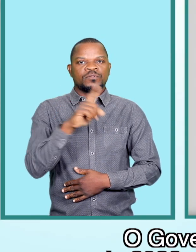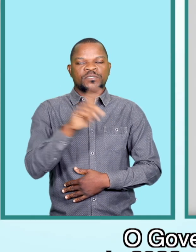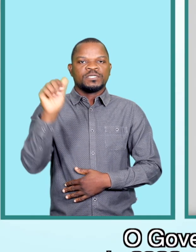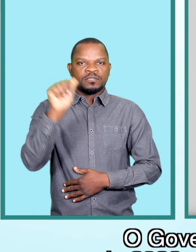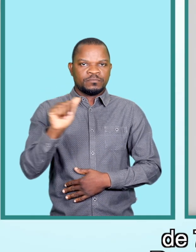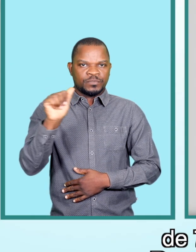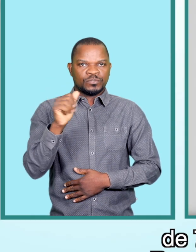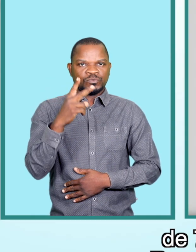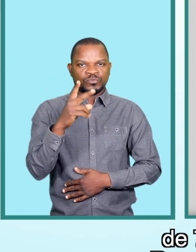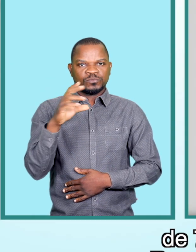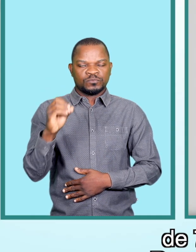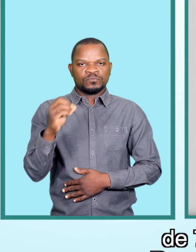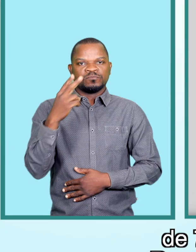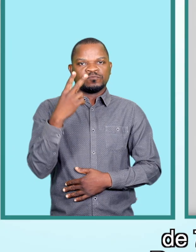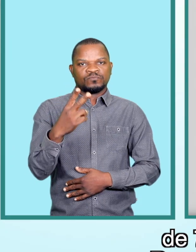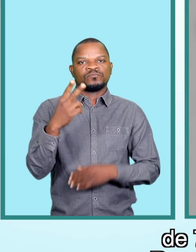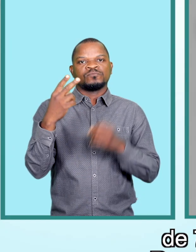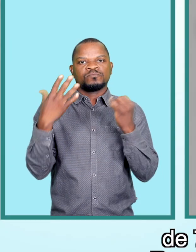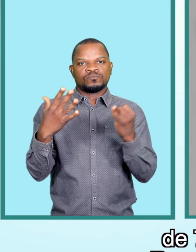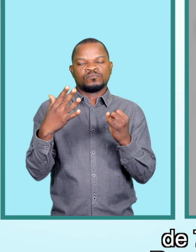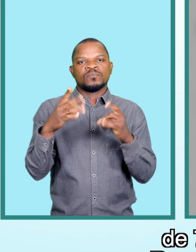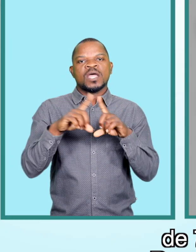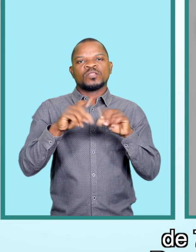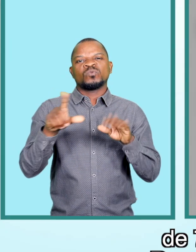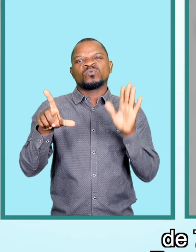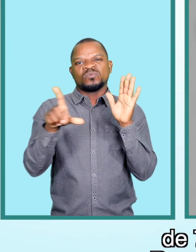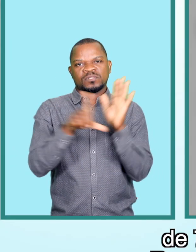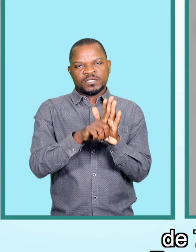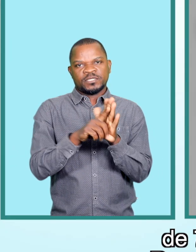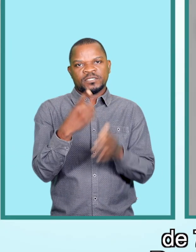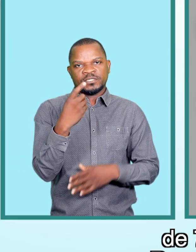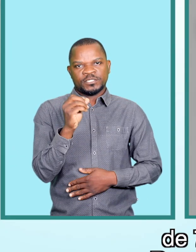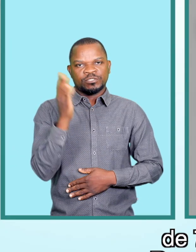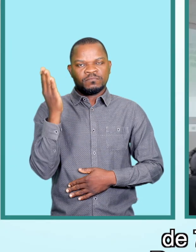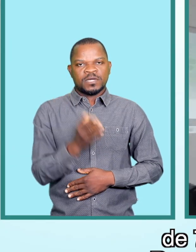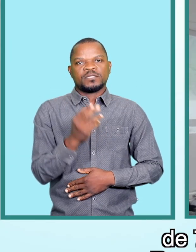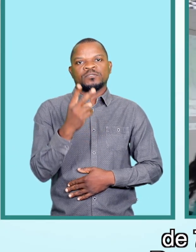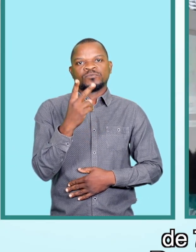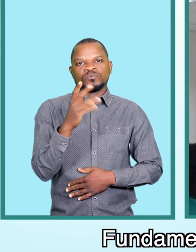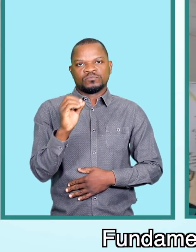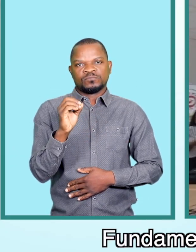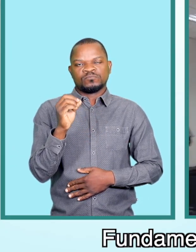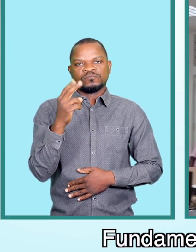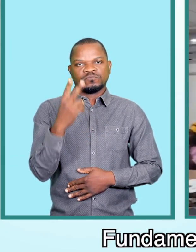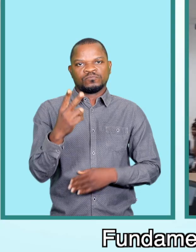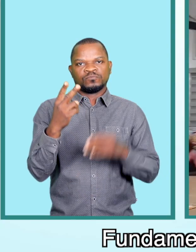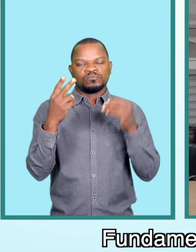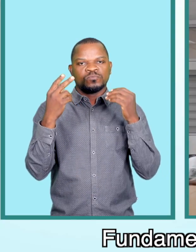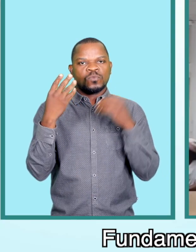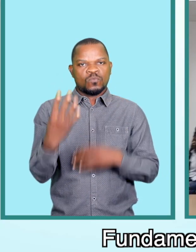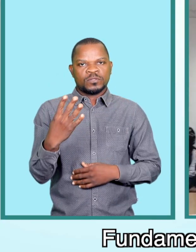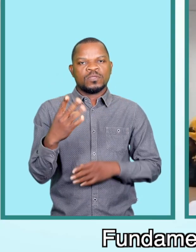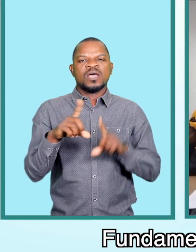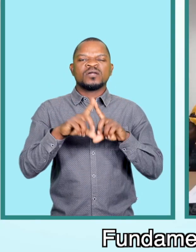10/2024, de 7 de junho, Lei de Proteção e Respeito dos Direitos e Liberdades Fundamentais da Pessoa com